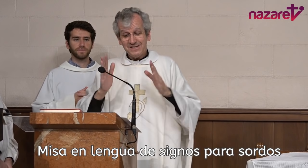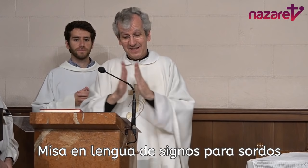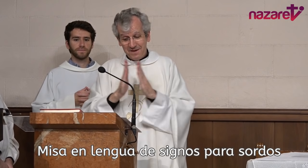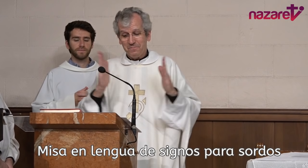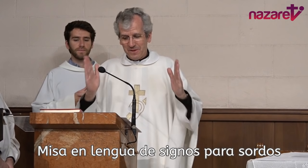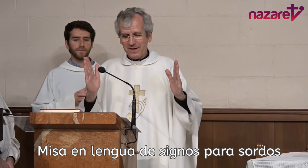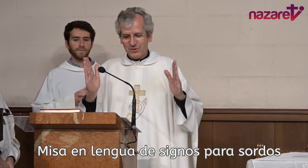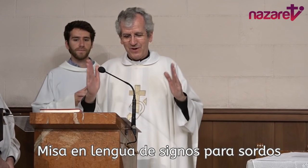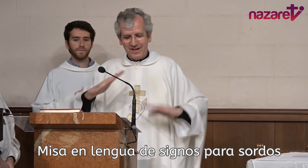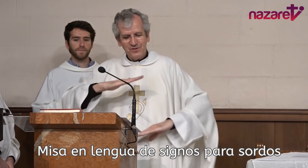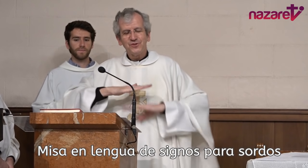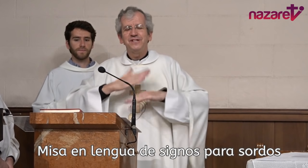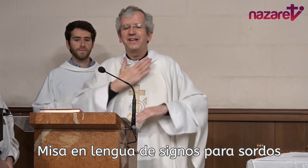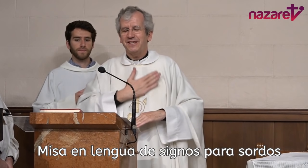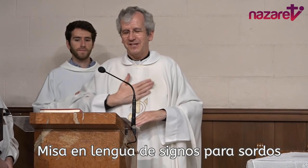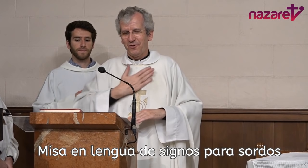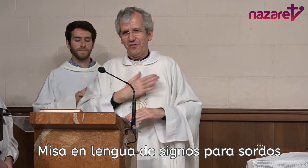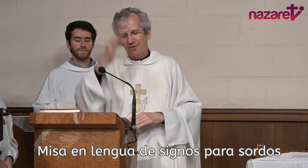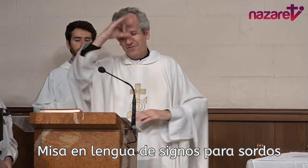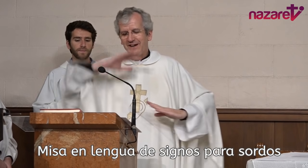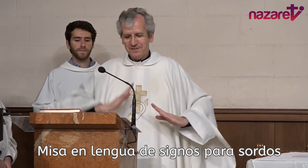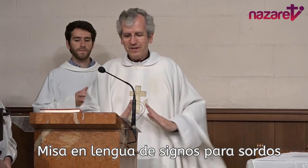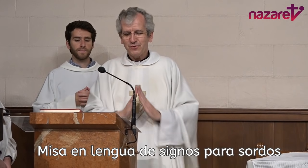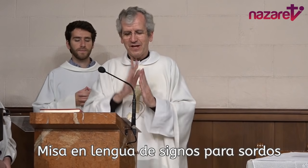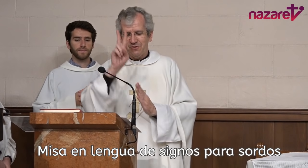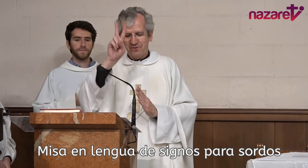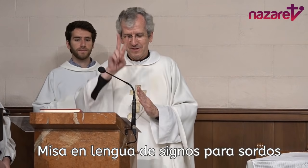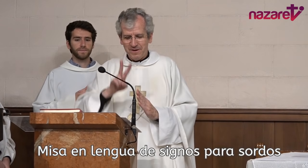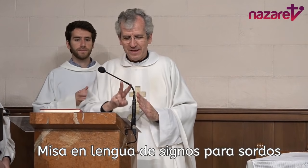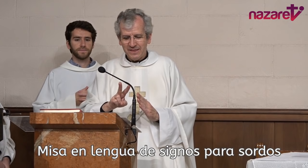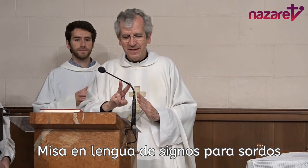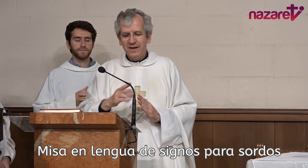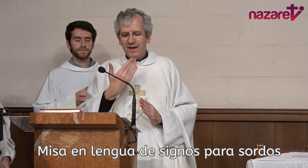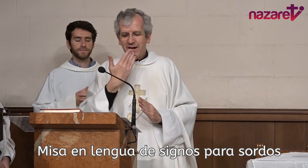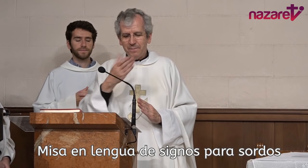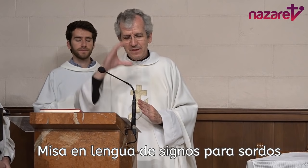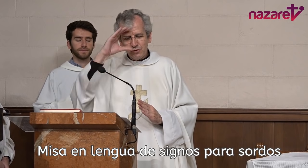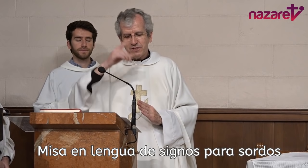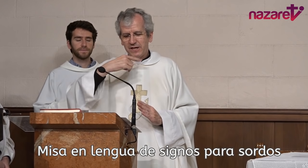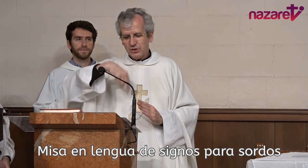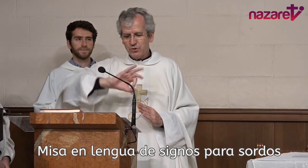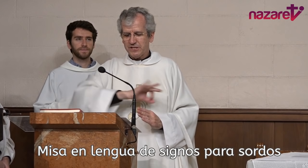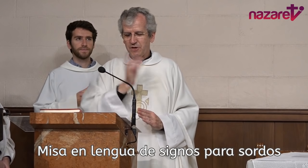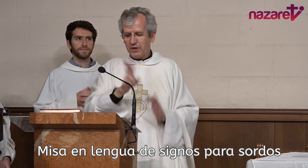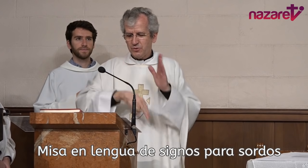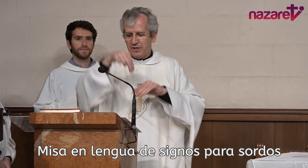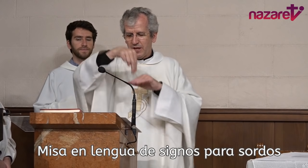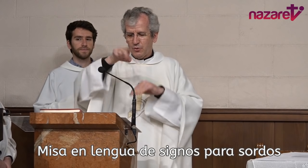este tiempo de Pascua nos llene de ese gozo del Espíritu Santo de verdad. Y le pedimos, escucha, Señor resucitado,